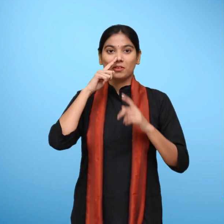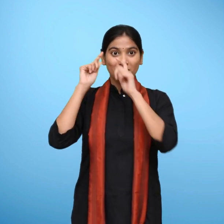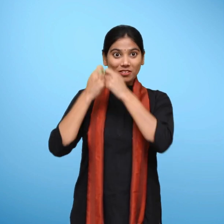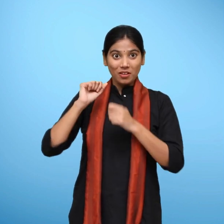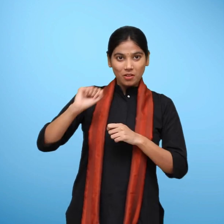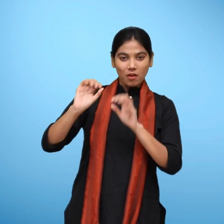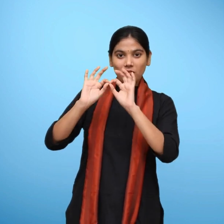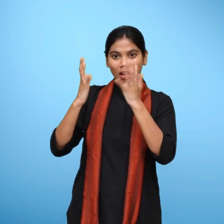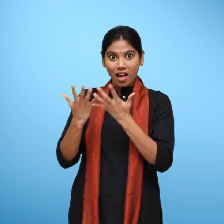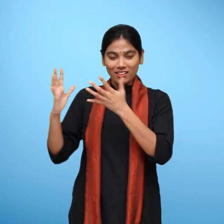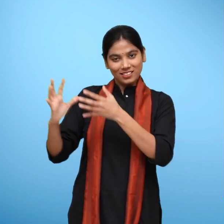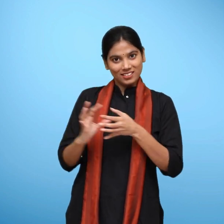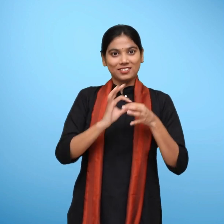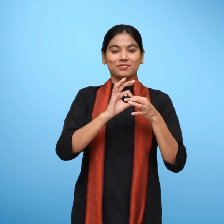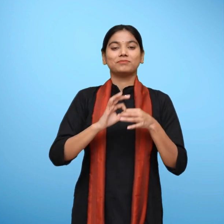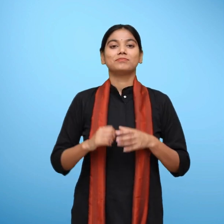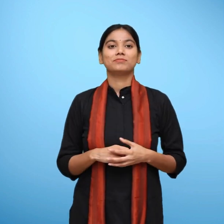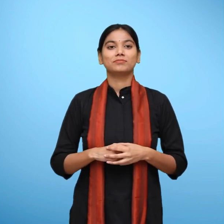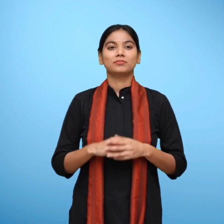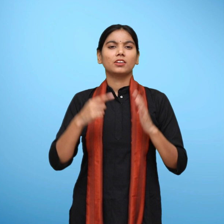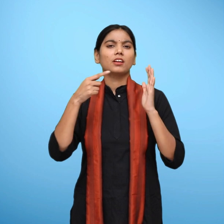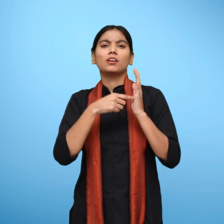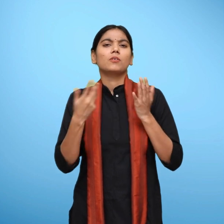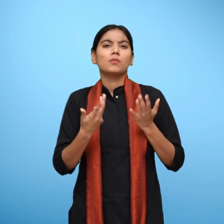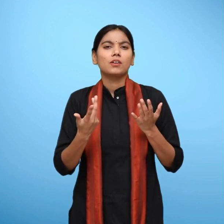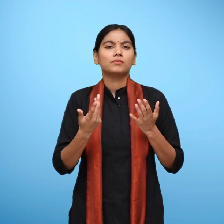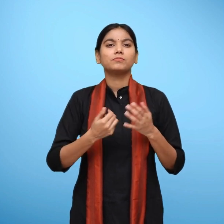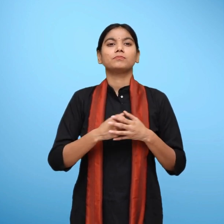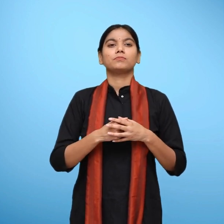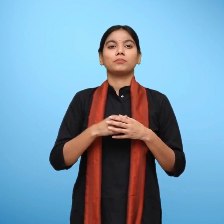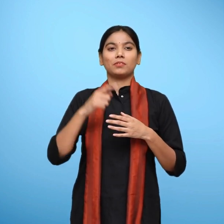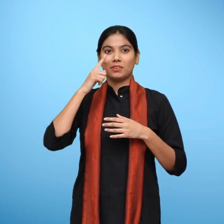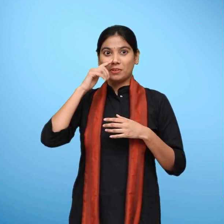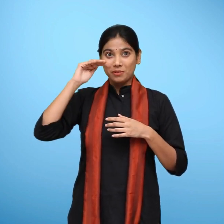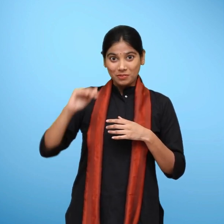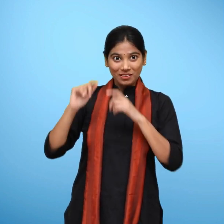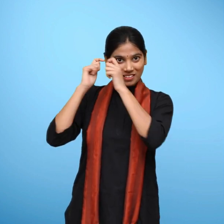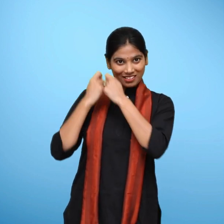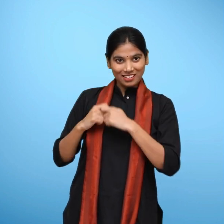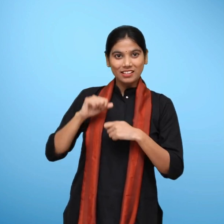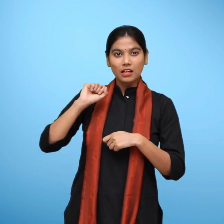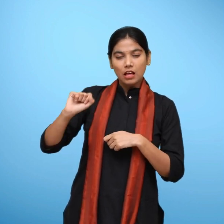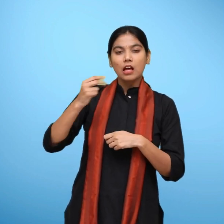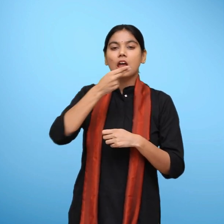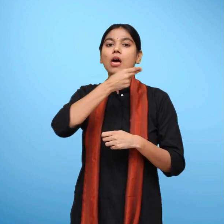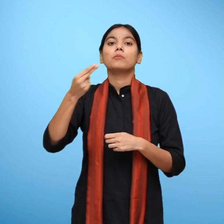परिवार के बारे में है यहां मीना शब्द लिखने का प्रयास